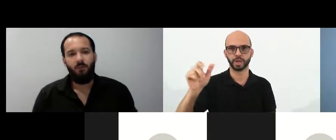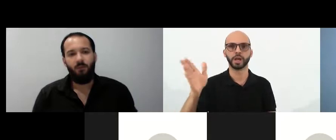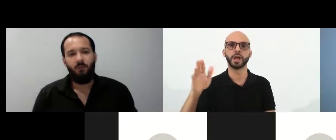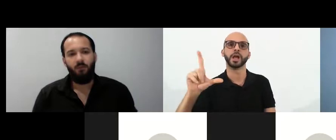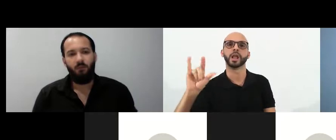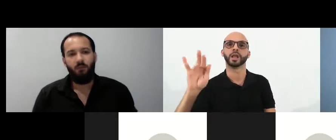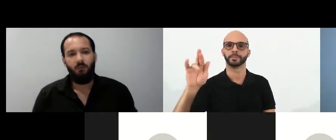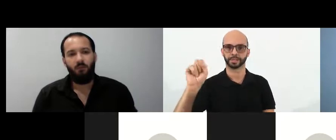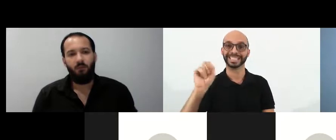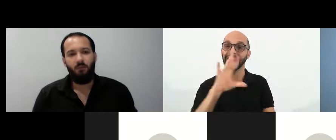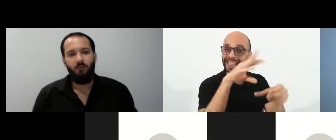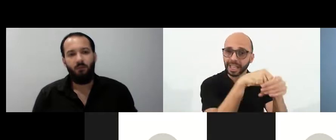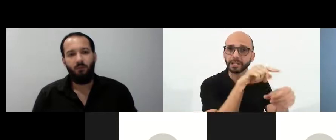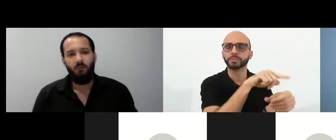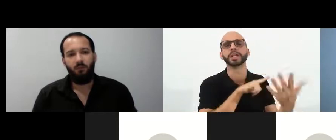Ranzula